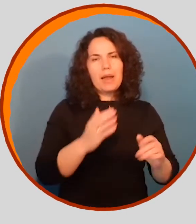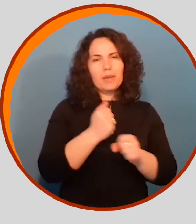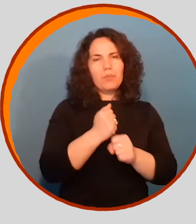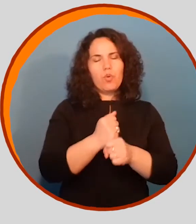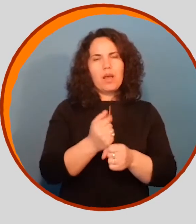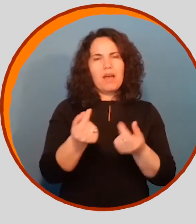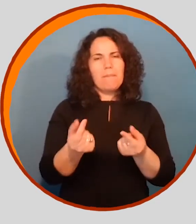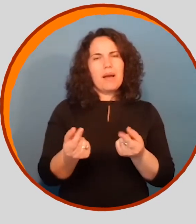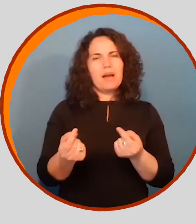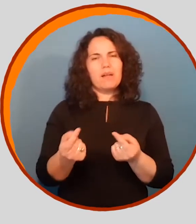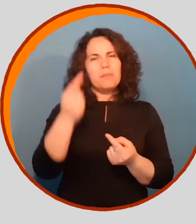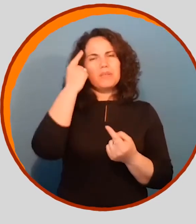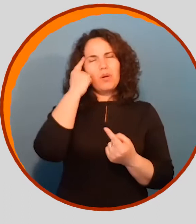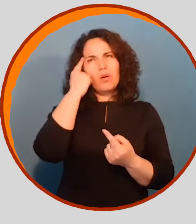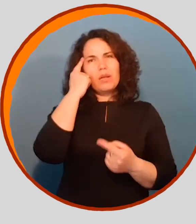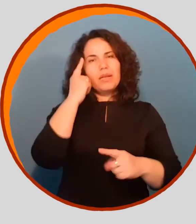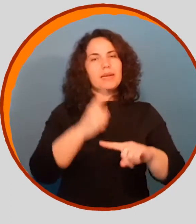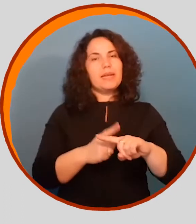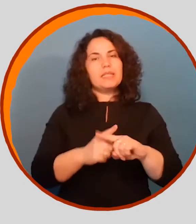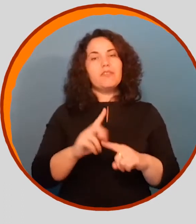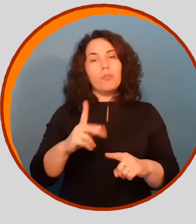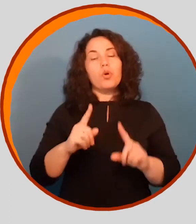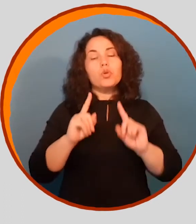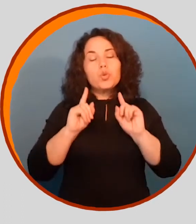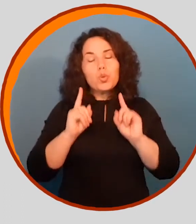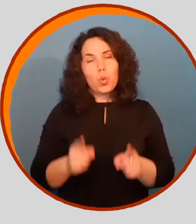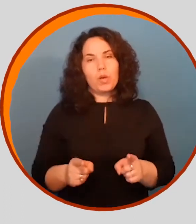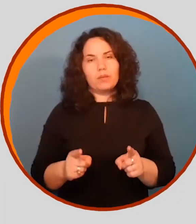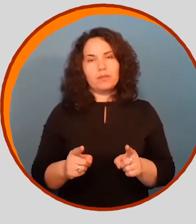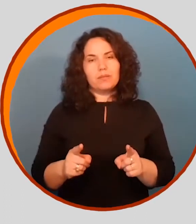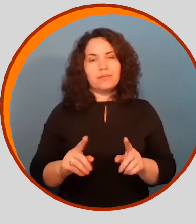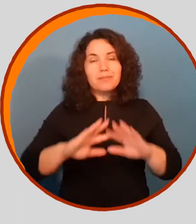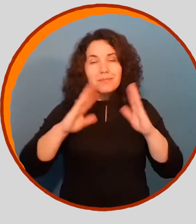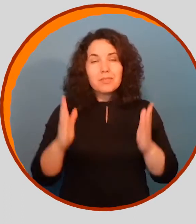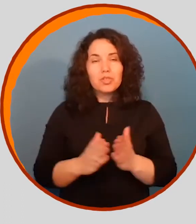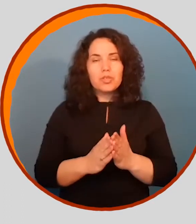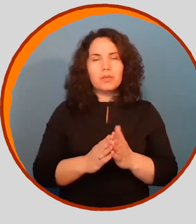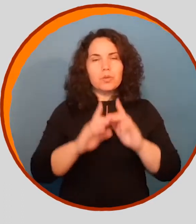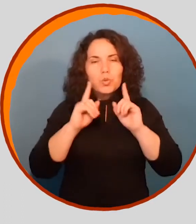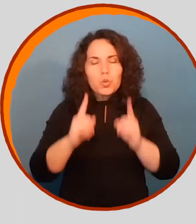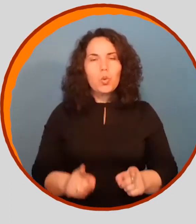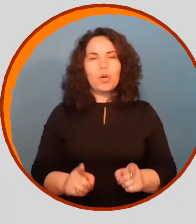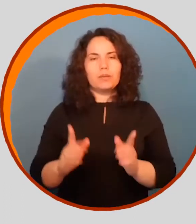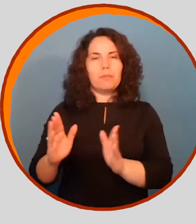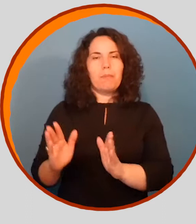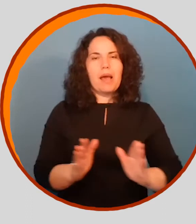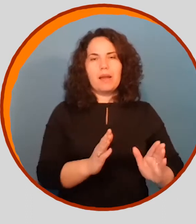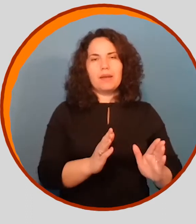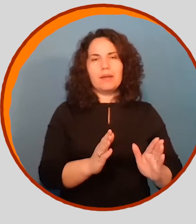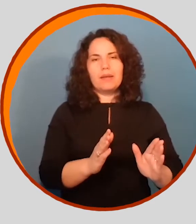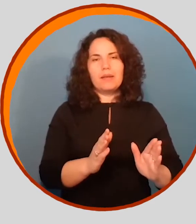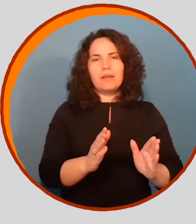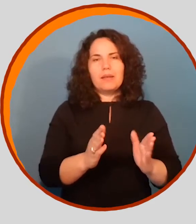kjo rutinë mund të duket e sforcuar që ndërton familja, por është e shëndetshme sepse ndihmon të gjithë të fitojnë një lloj